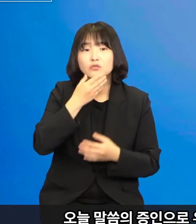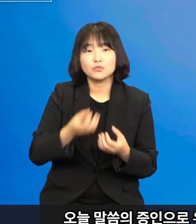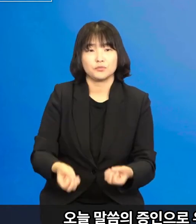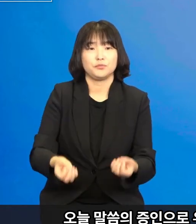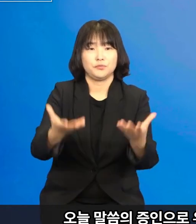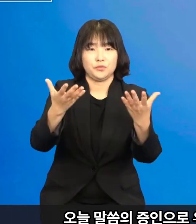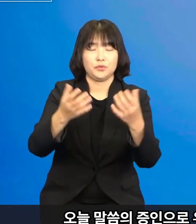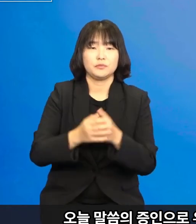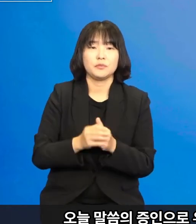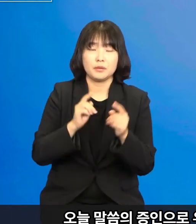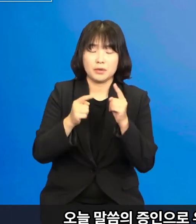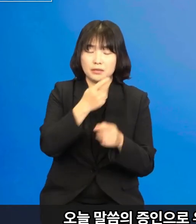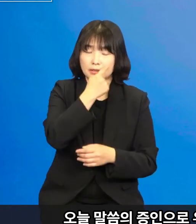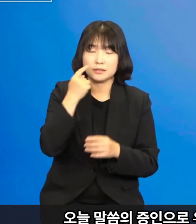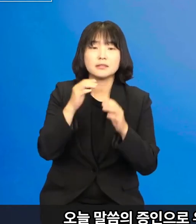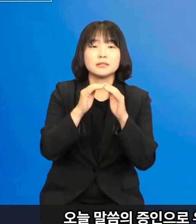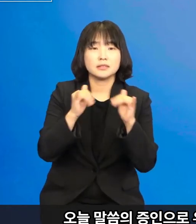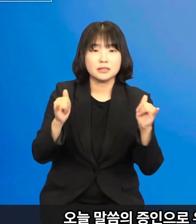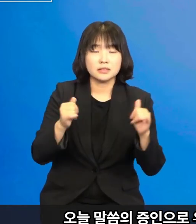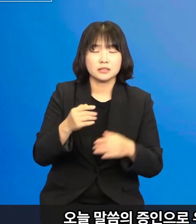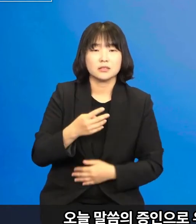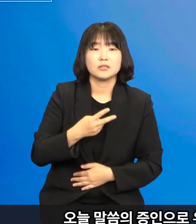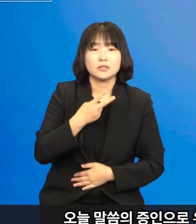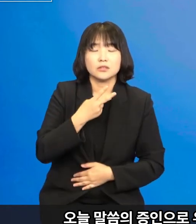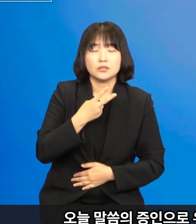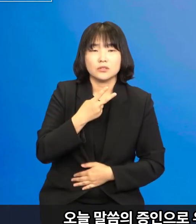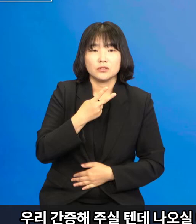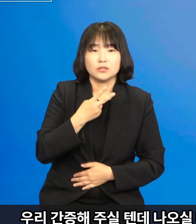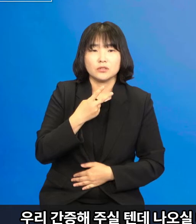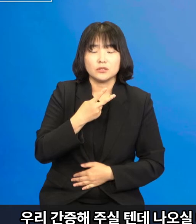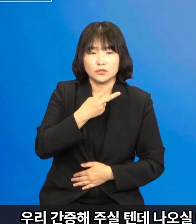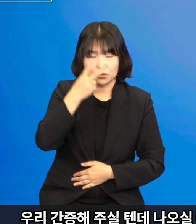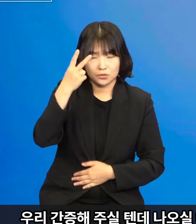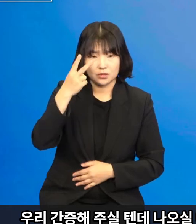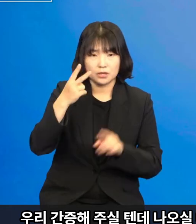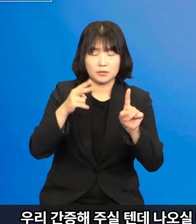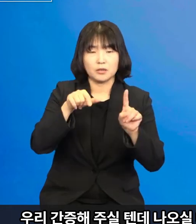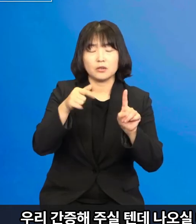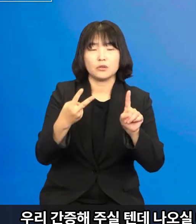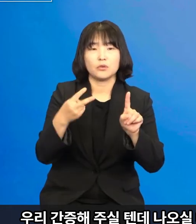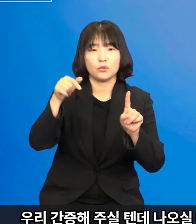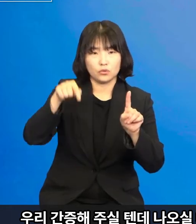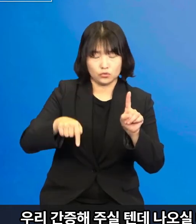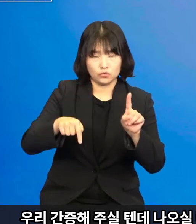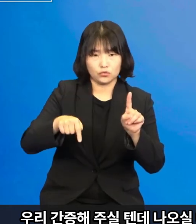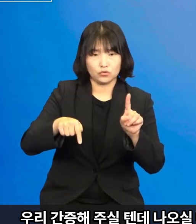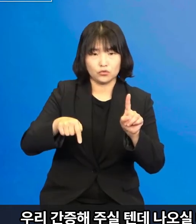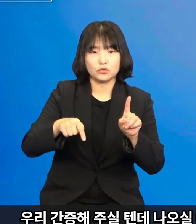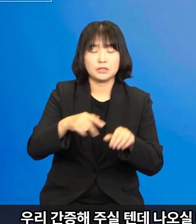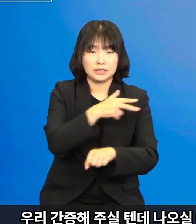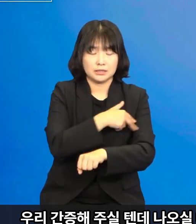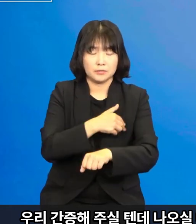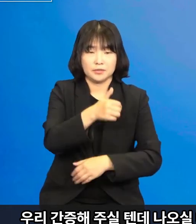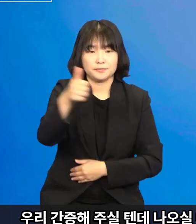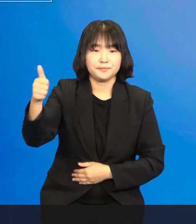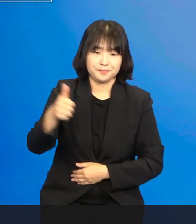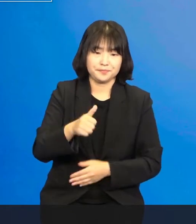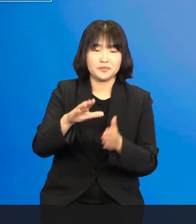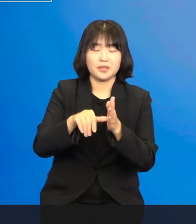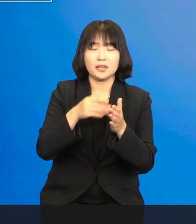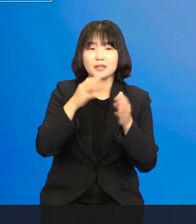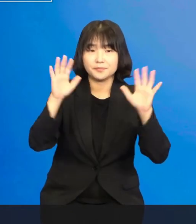오늘 말씀의 증인으로 우리 요셉일 교구의 신만영 집사님 우리 간증해 주실 텐데, 나오실 때 우리 박수로 환영해 주시기